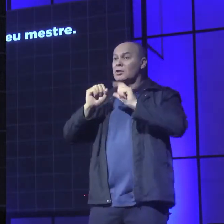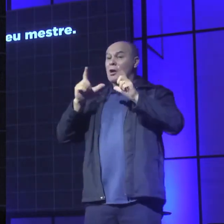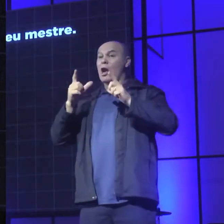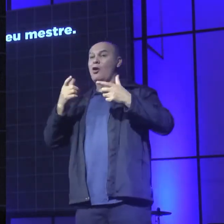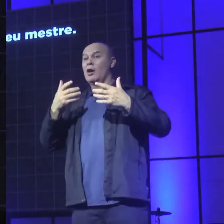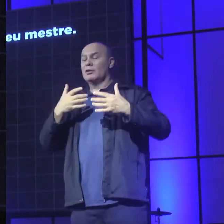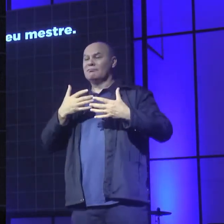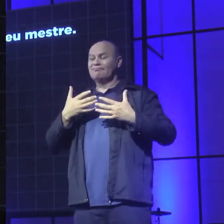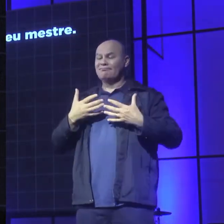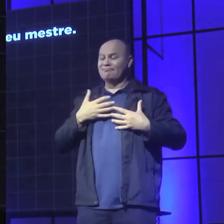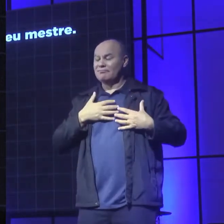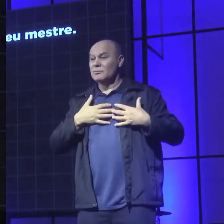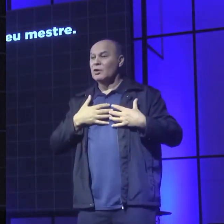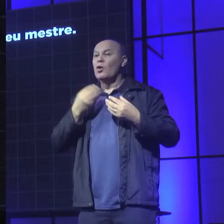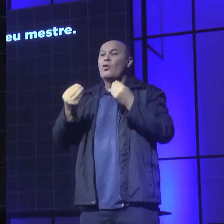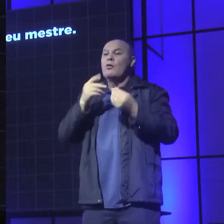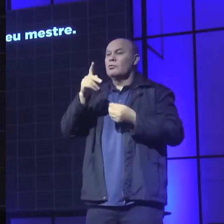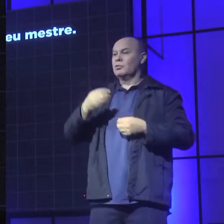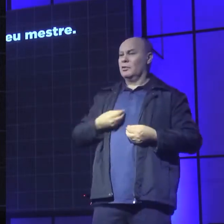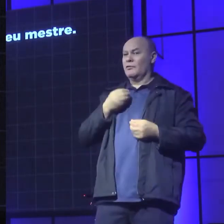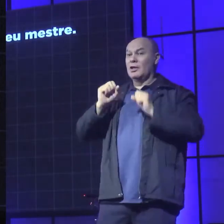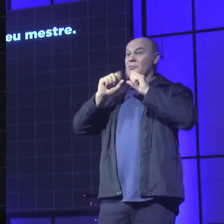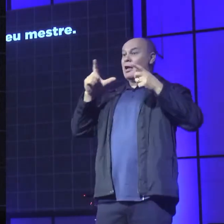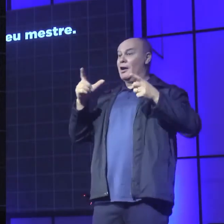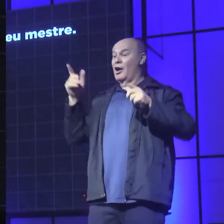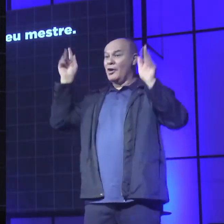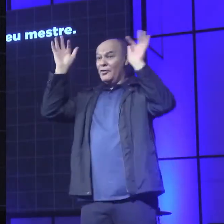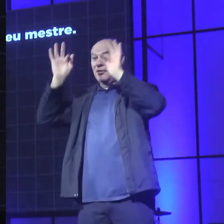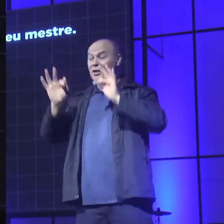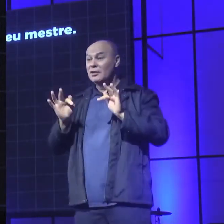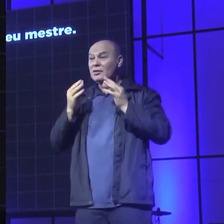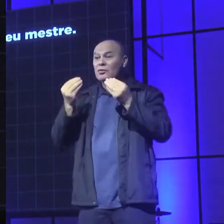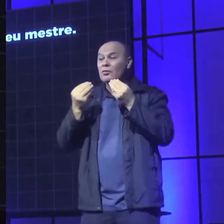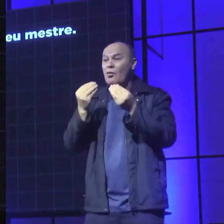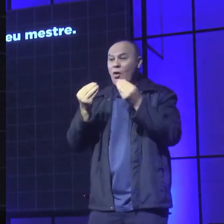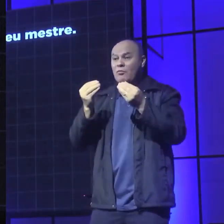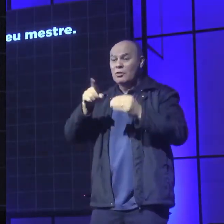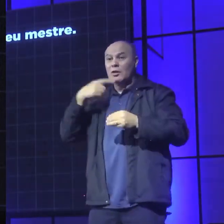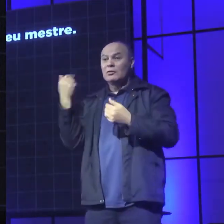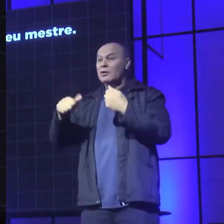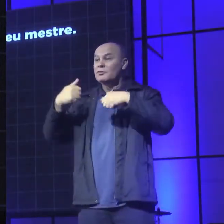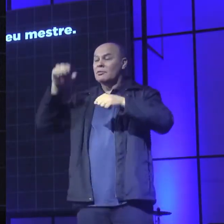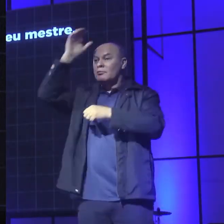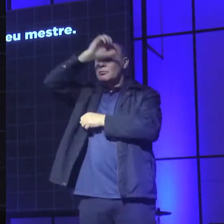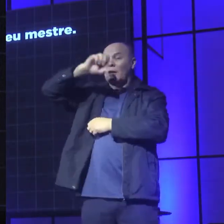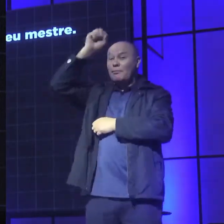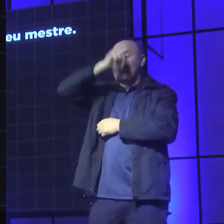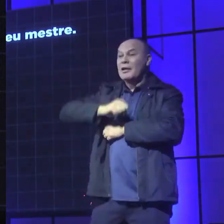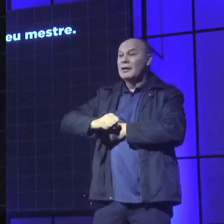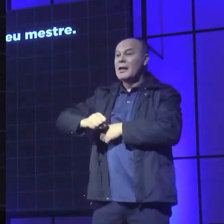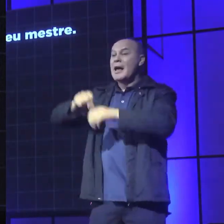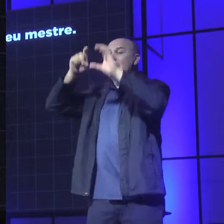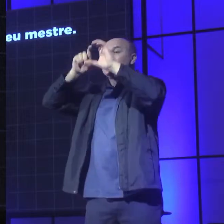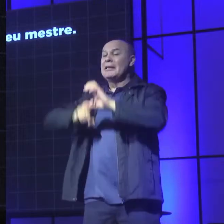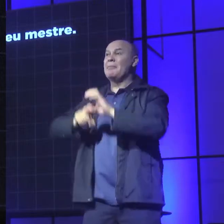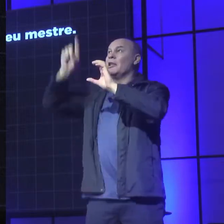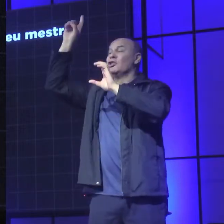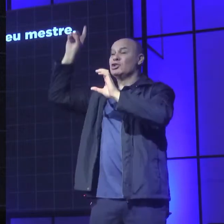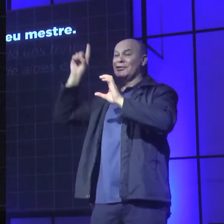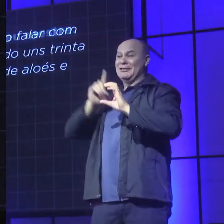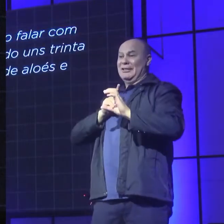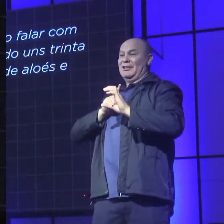dele aparece na Bíblia, nos mostra realmente ele na cruz. E vejam o que a Bíblia diz.